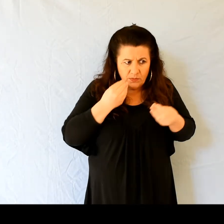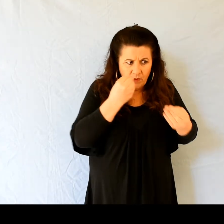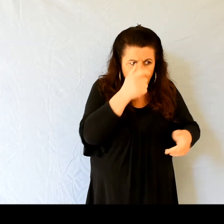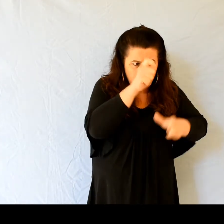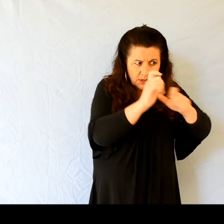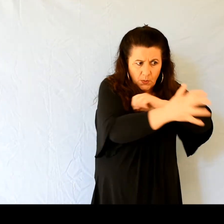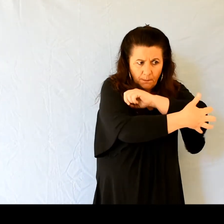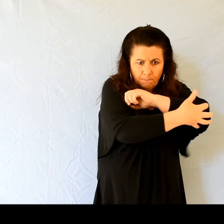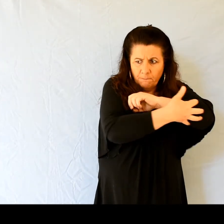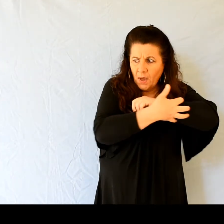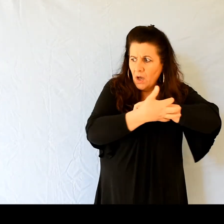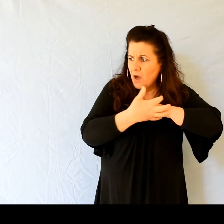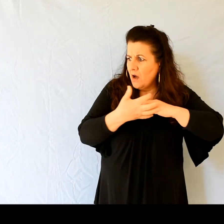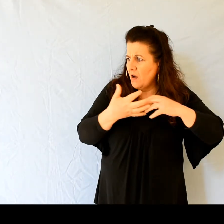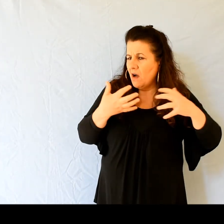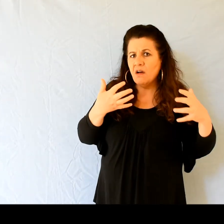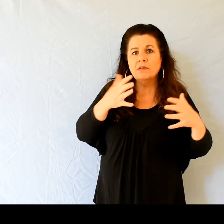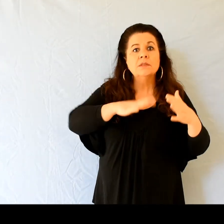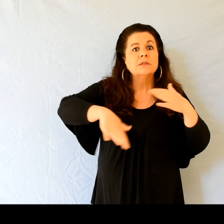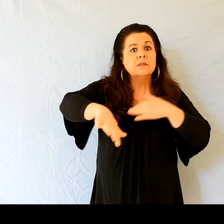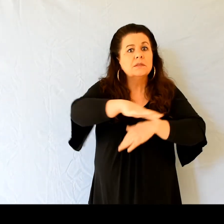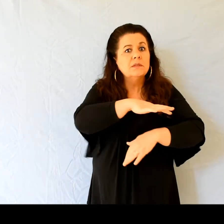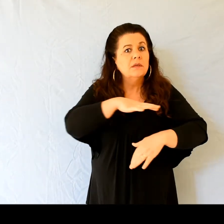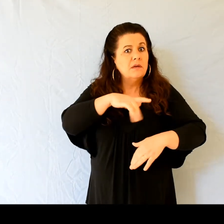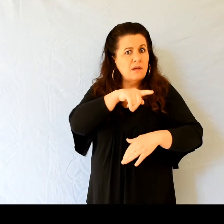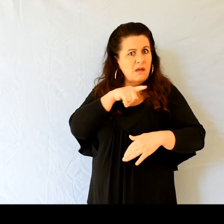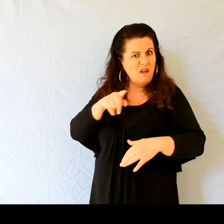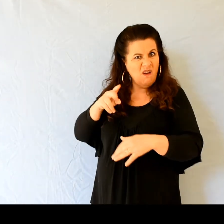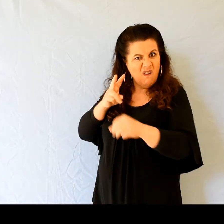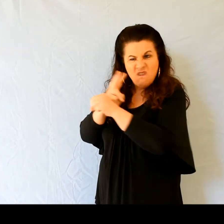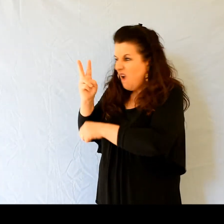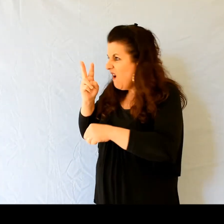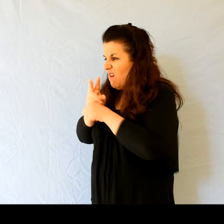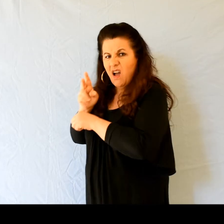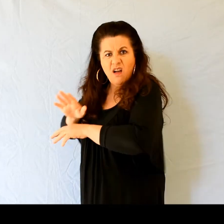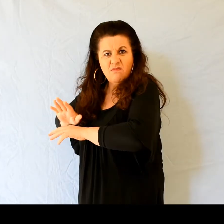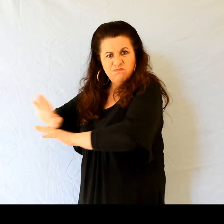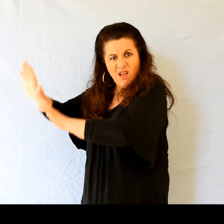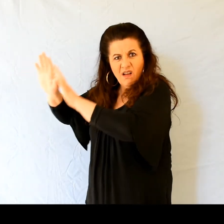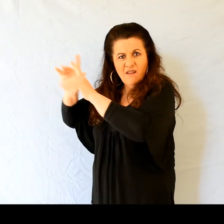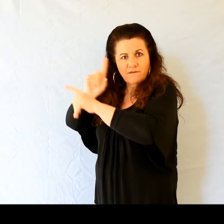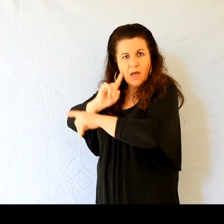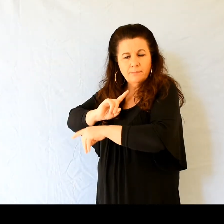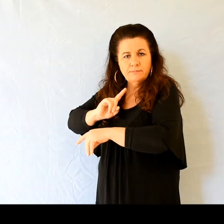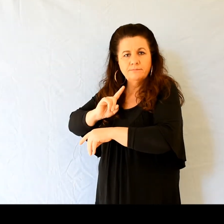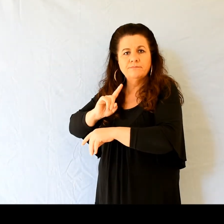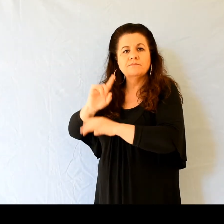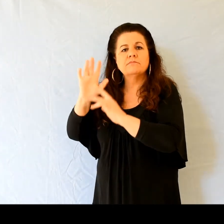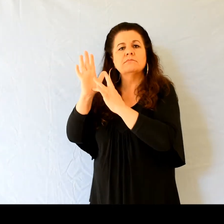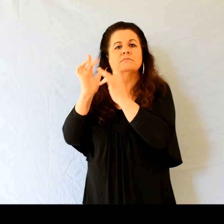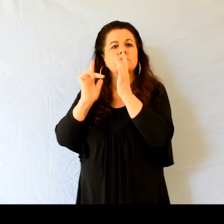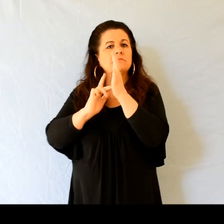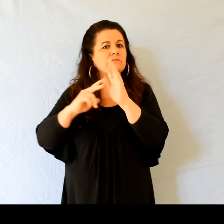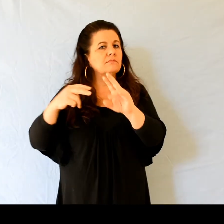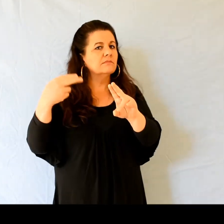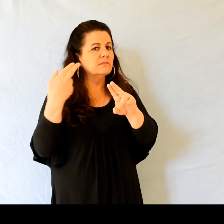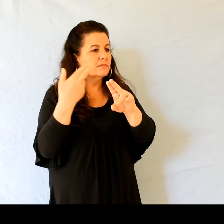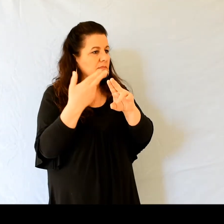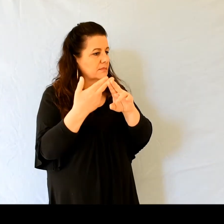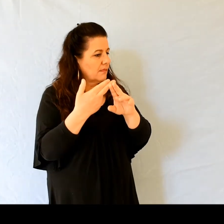Et ils la moudroyaient. Mais Jésus leur dit, laissez-la.